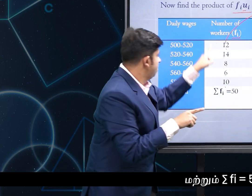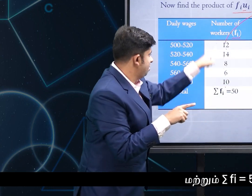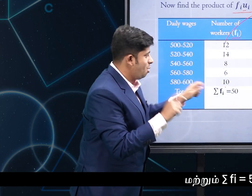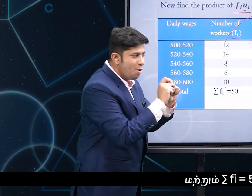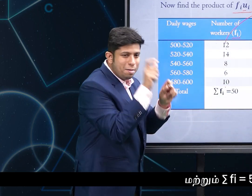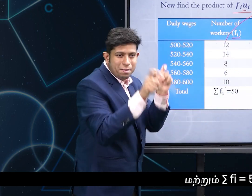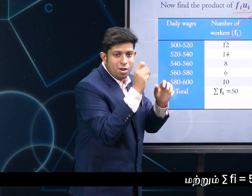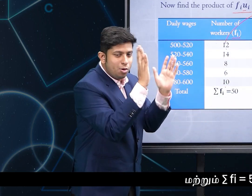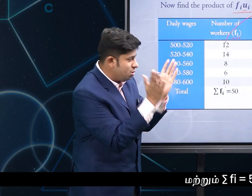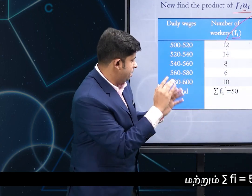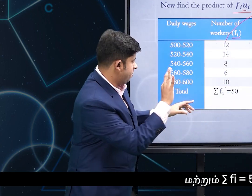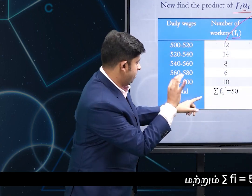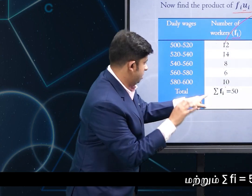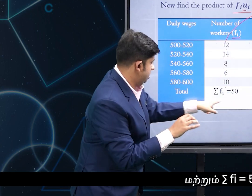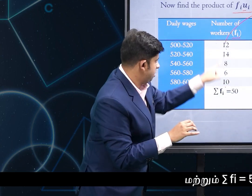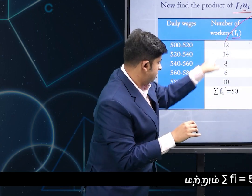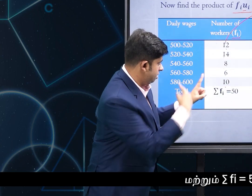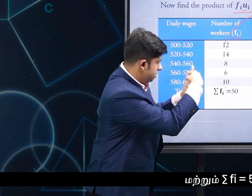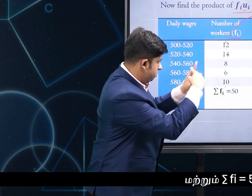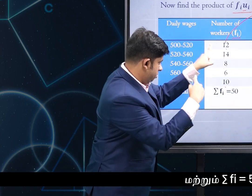மற்றும் எமோஜி ஃபை சமன் 80.